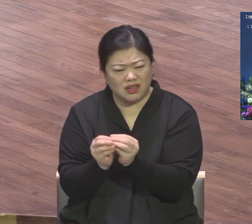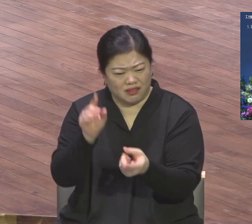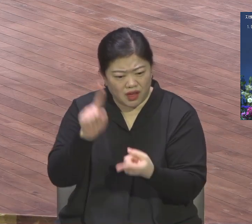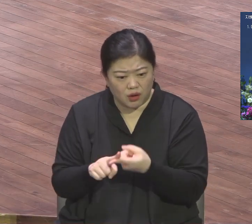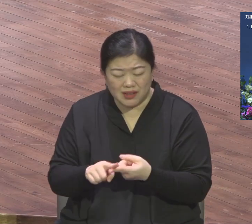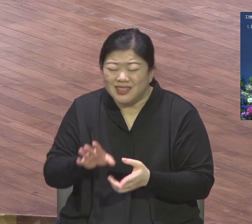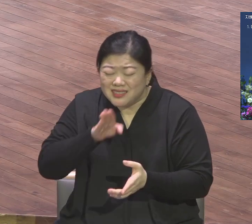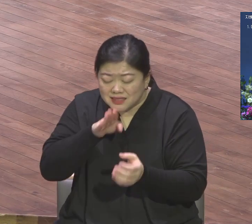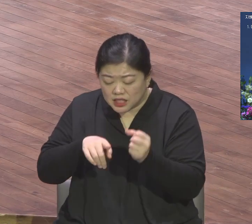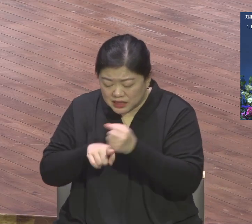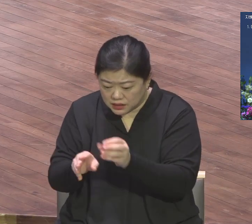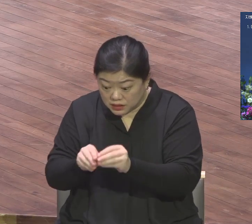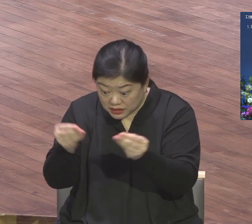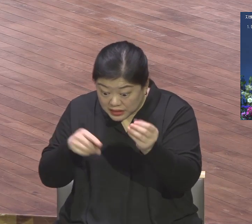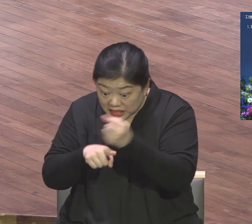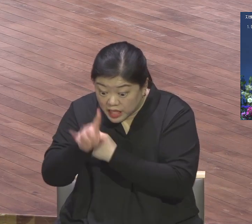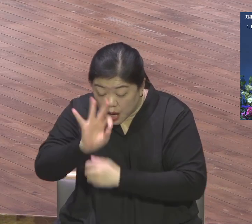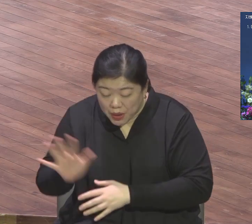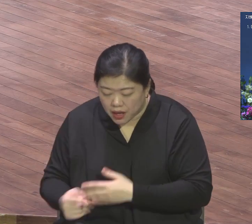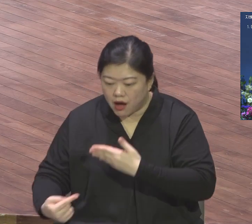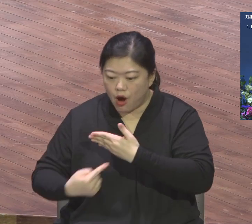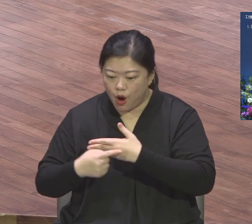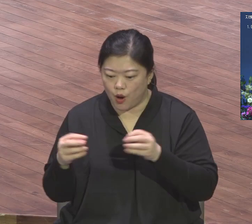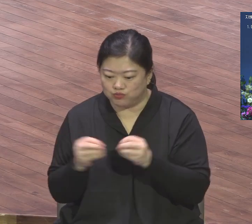나타난 그대로.